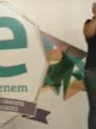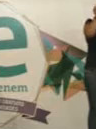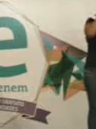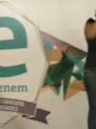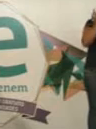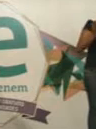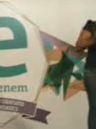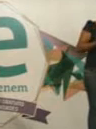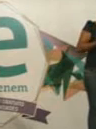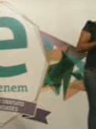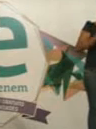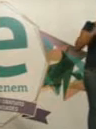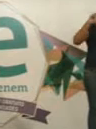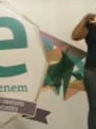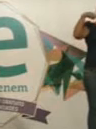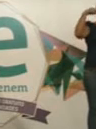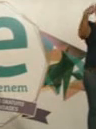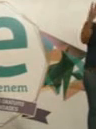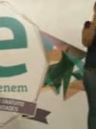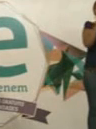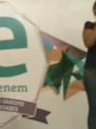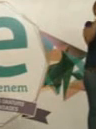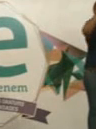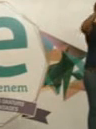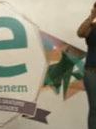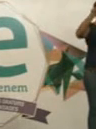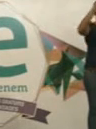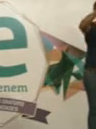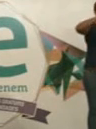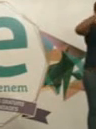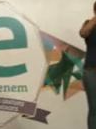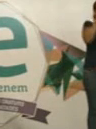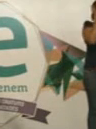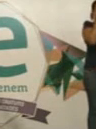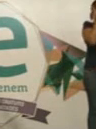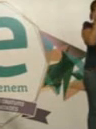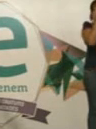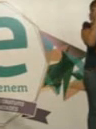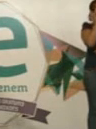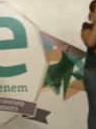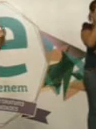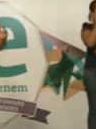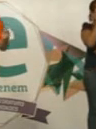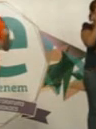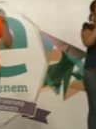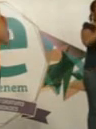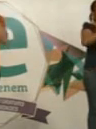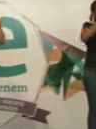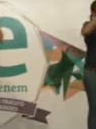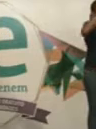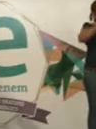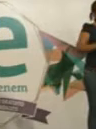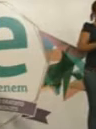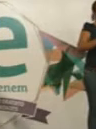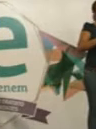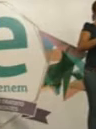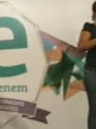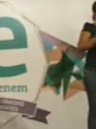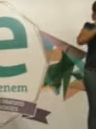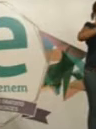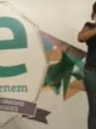extraordinário. Aí outros países começam a se interessar pela Copa. Um desses foi a Itália. A Itália, no começo